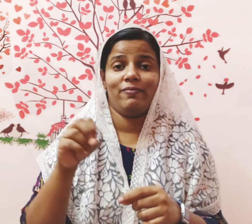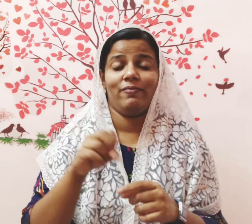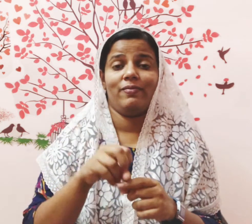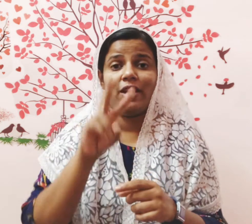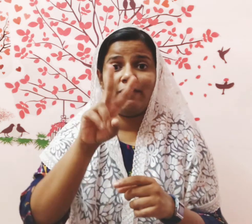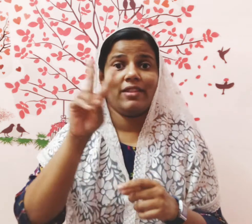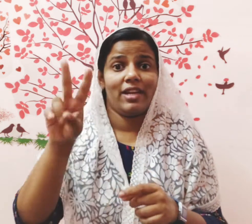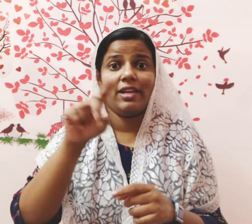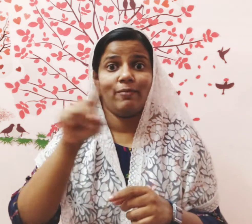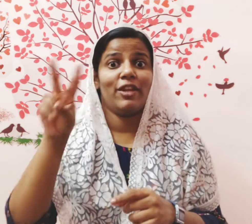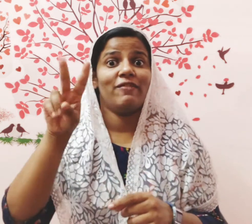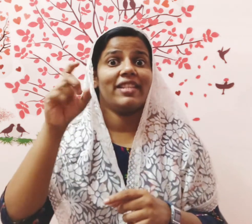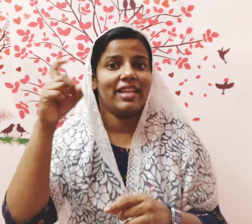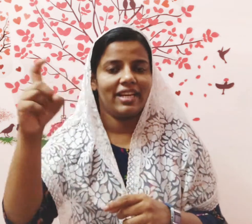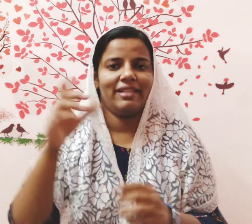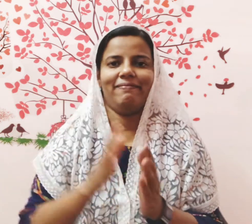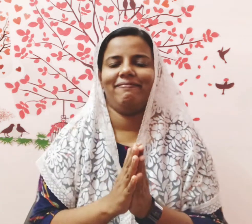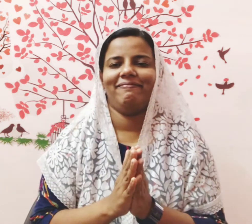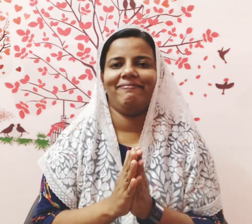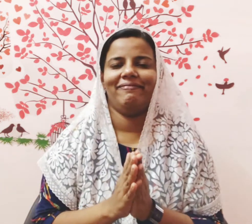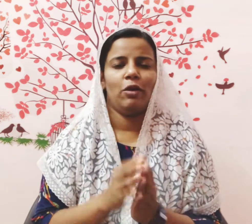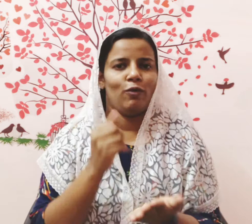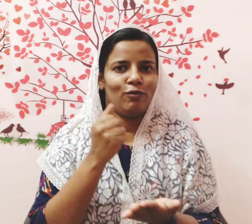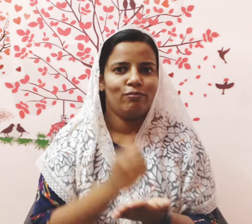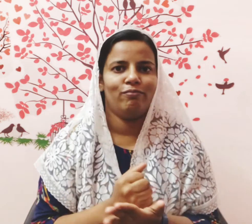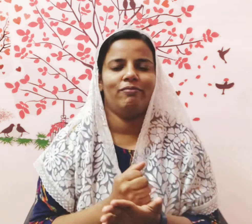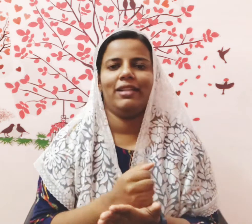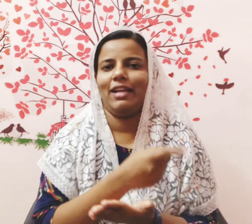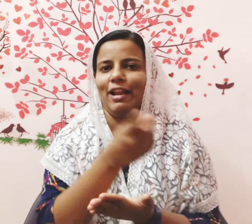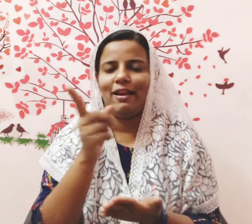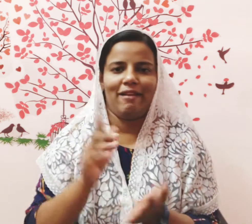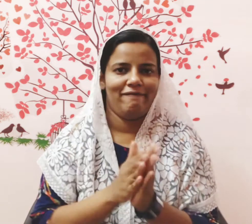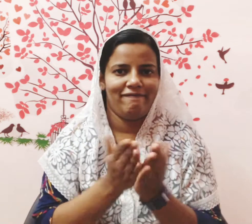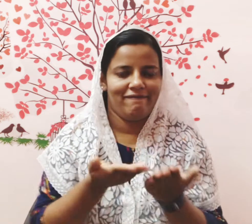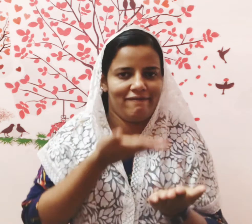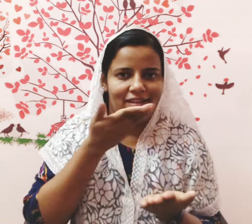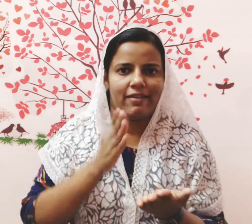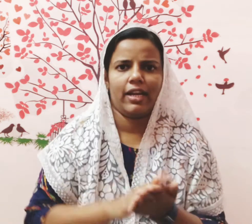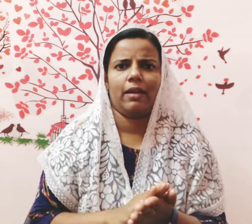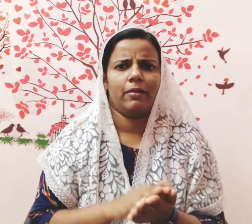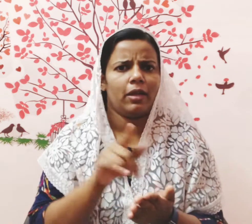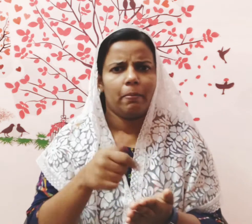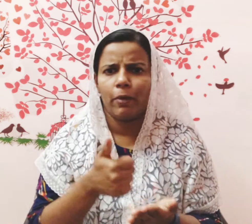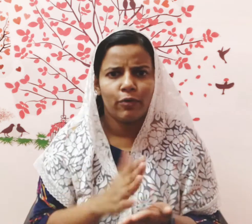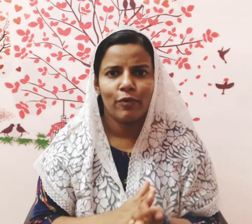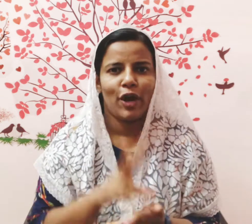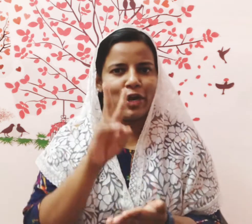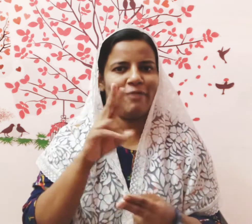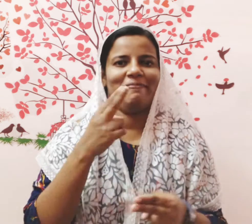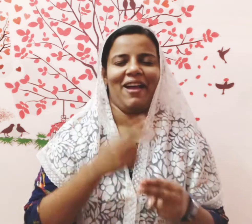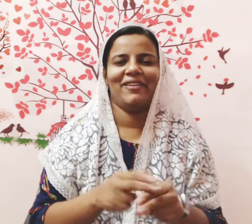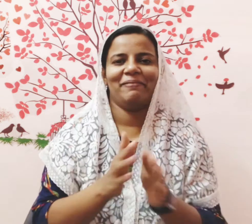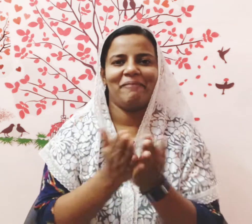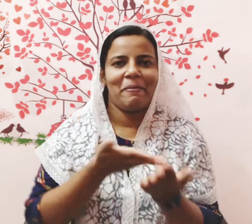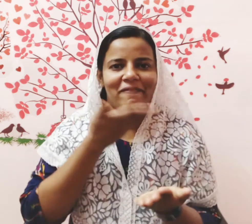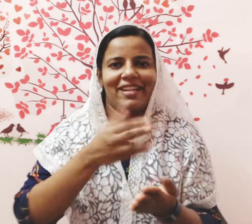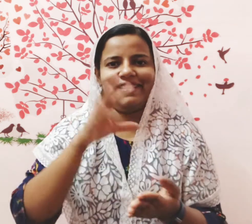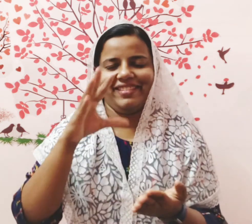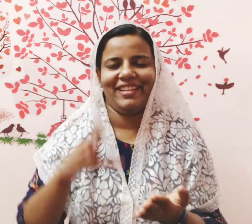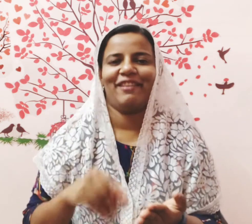വാക്യങ്ങളാണ്, 22-27 അധ്യായങ്ങളാണ്. അപ്പോൾ നിശ്ചയമായിട്ടും വായിക്കുക. ഈ വർഷം കഴിയുമെങ്കിൽ 2 ബൈബിൾ കണ്ടിന്യൂ ആയിട്ട്